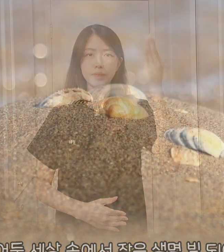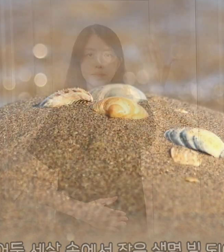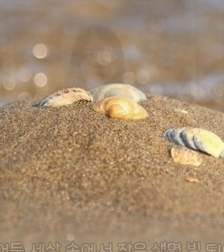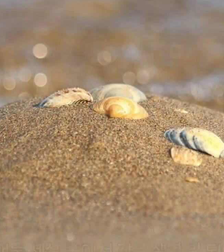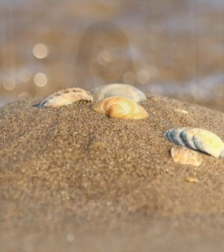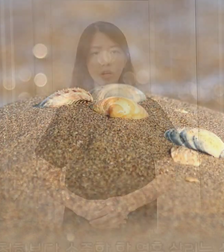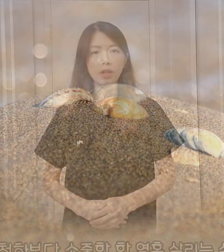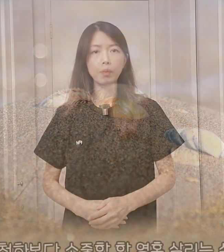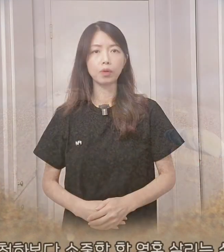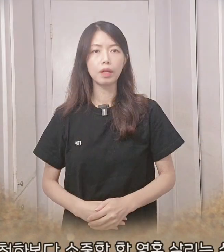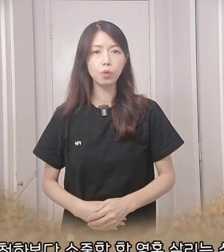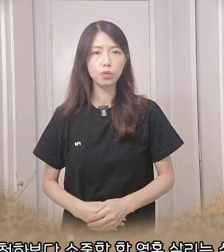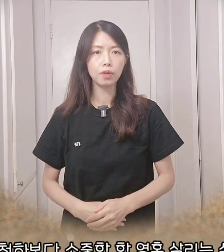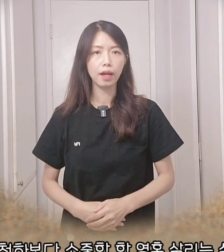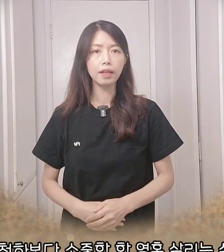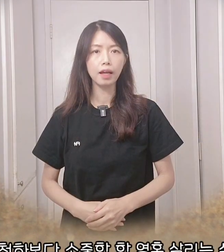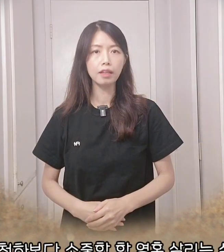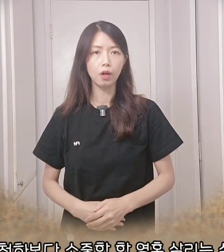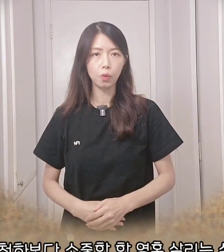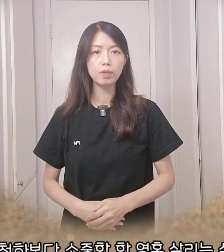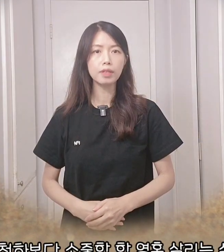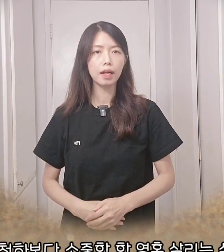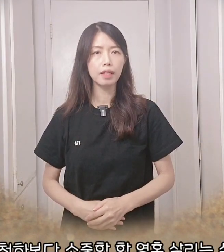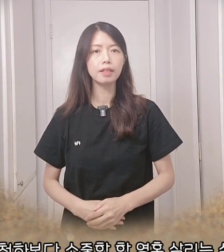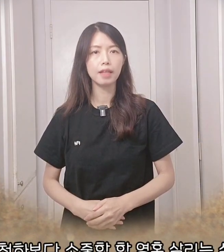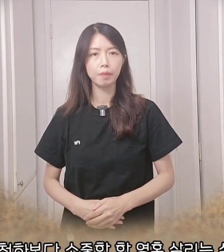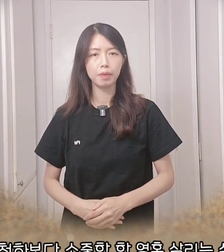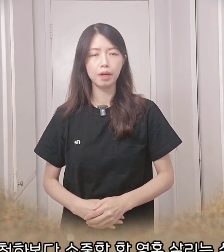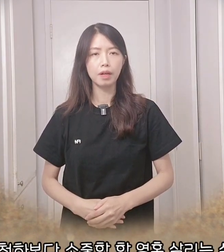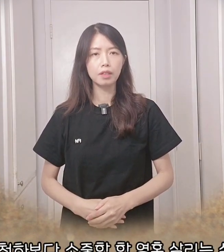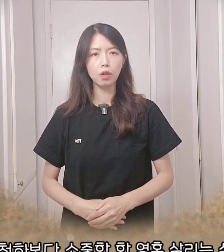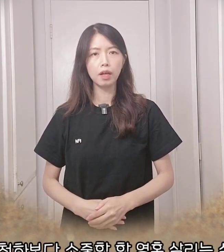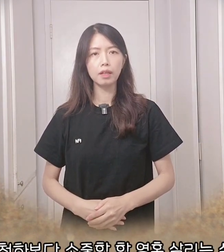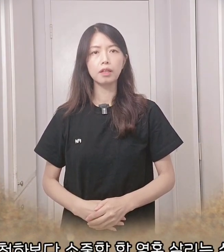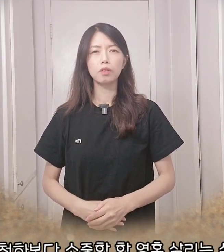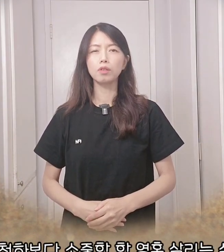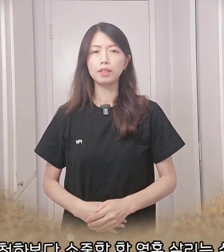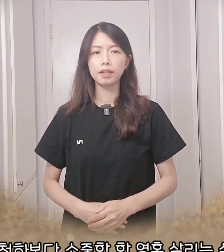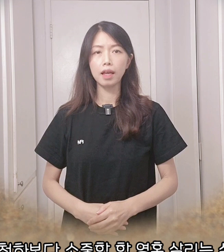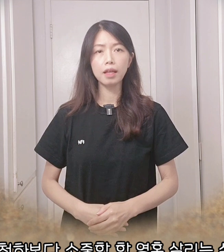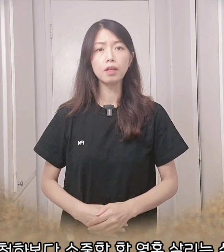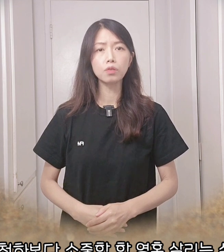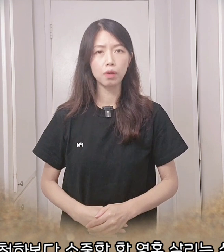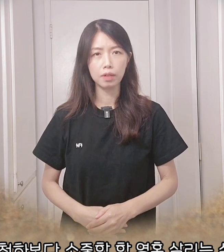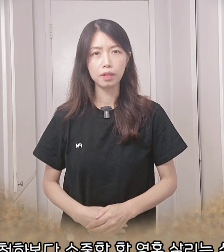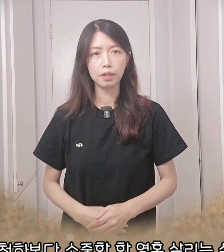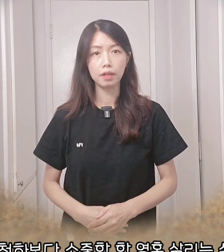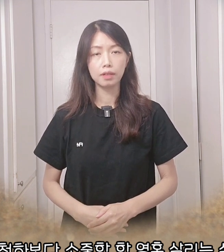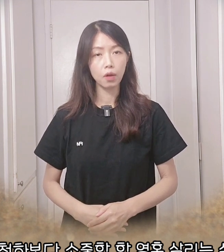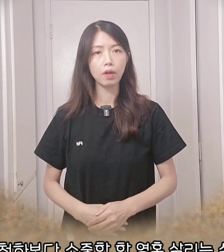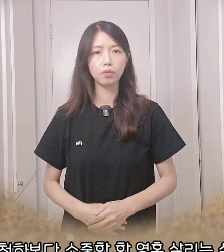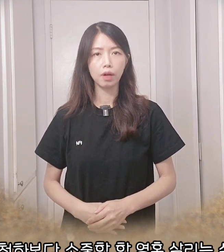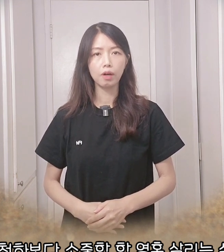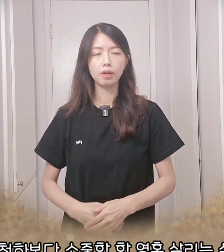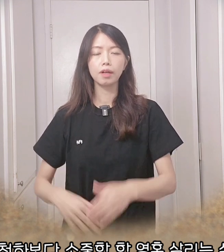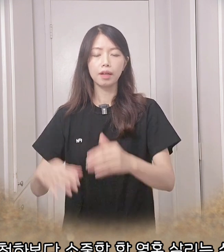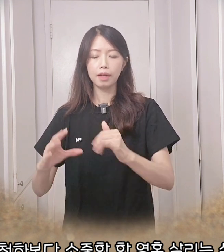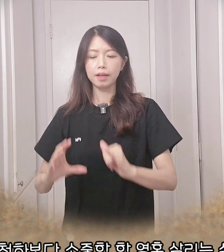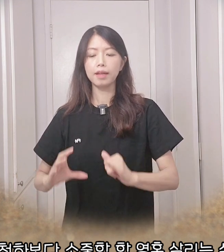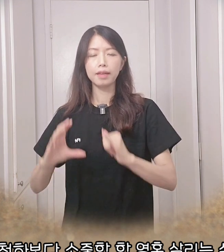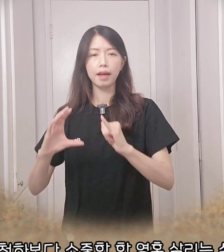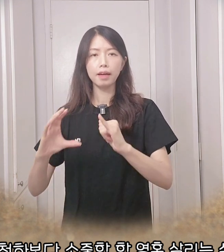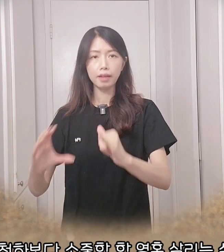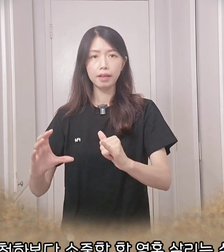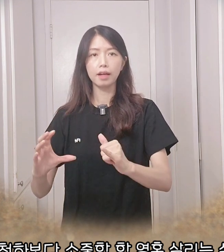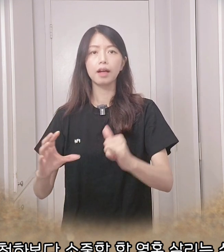빛되어. 천하보다 소중한 한 영혼 살리는 삶. 천하는 저는 그냥 세상 수어를 사용했고요.